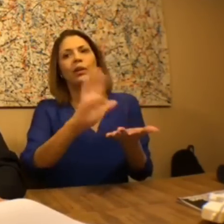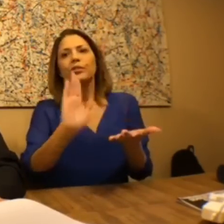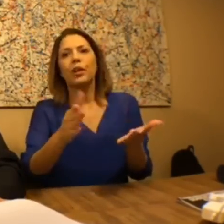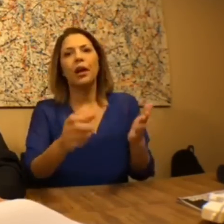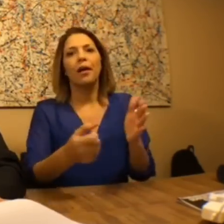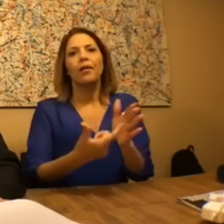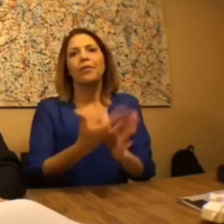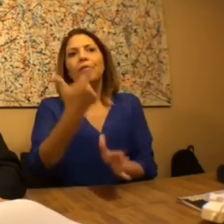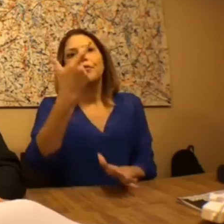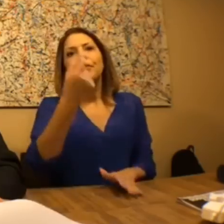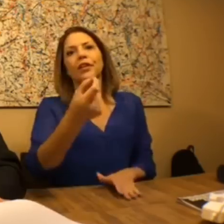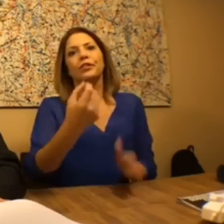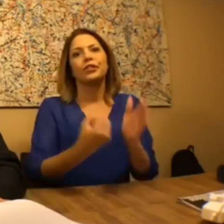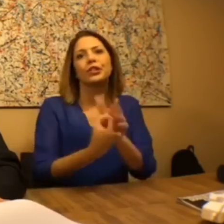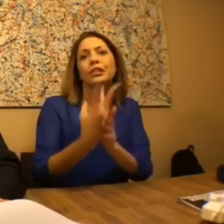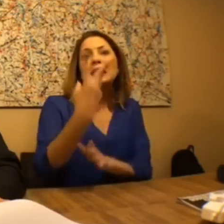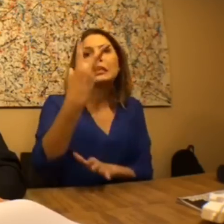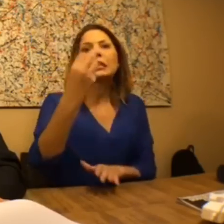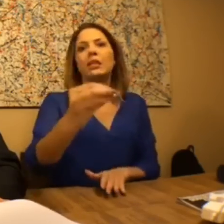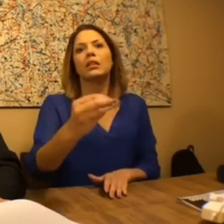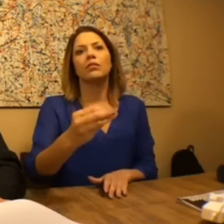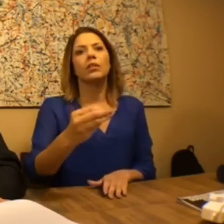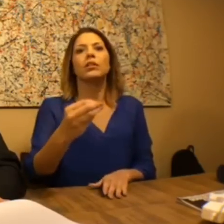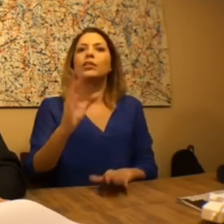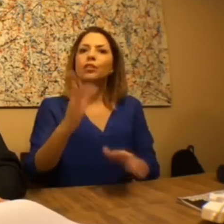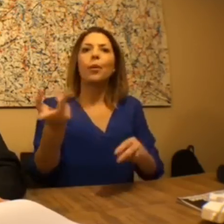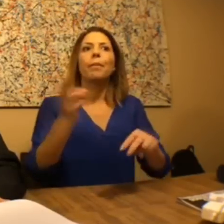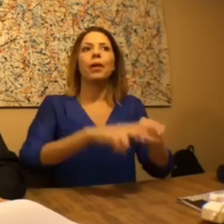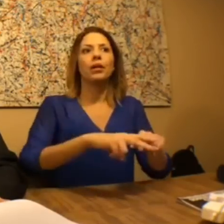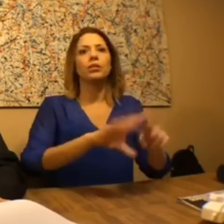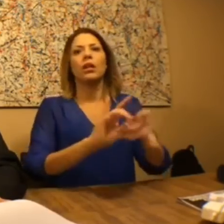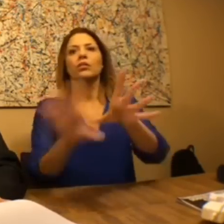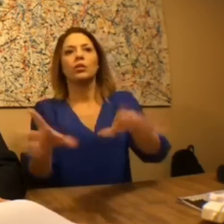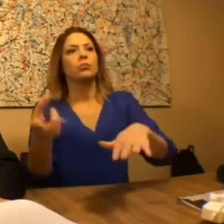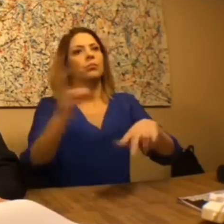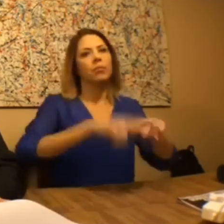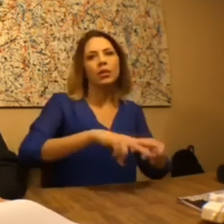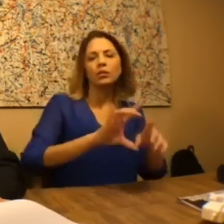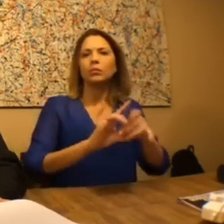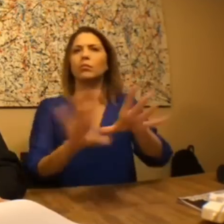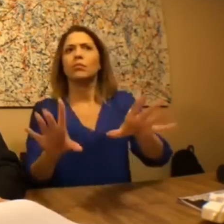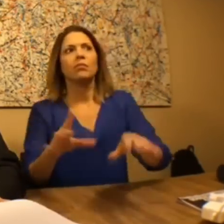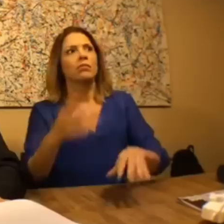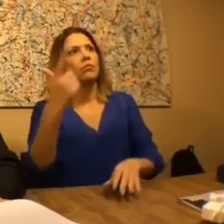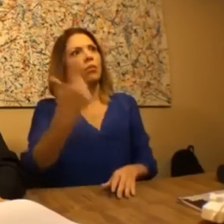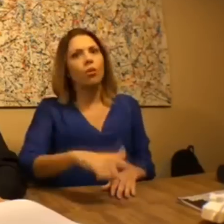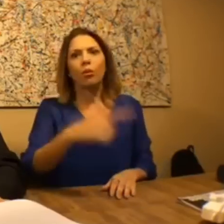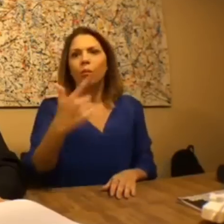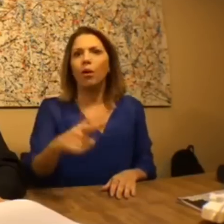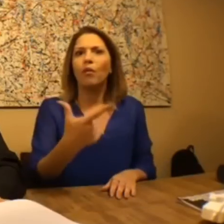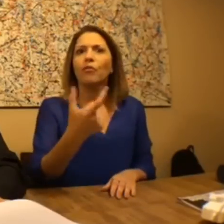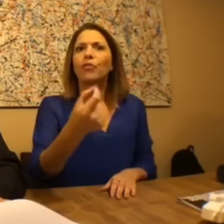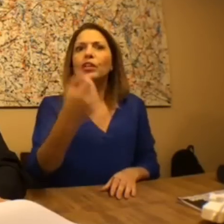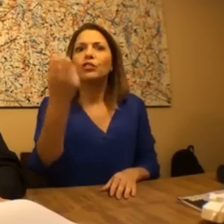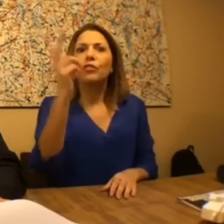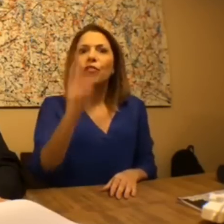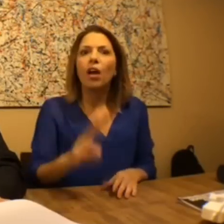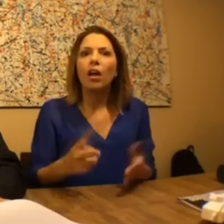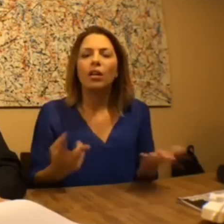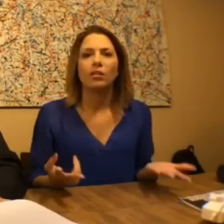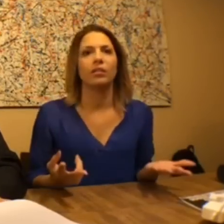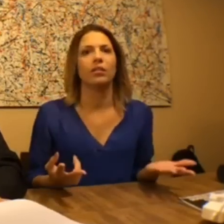30, 40 passagens pela polícia. Será que furtar vai virar aqui, quem